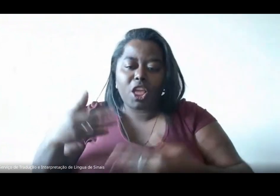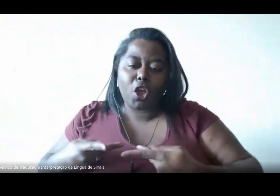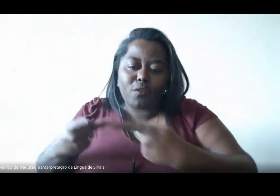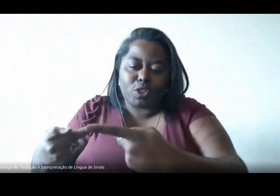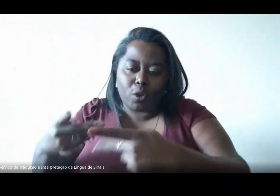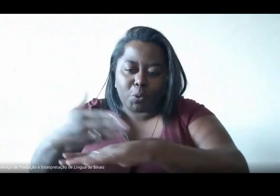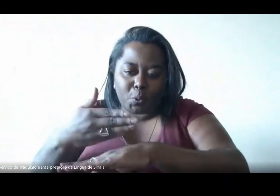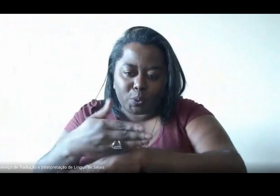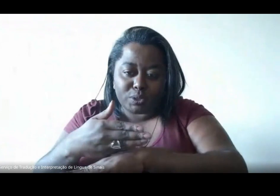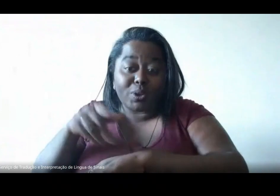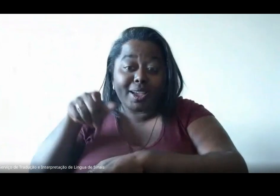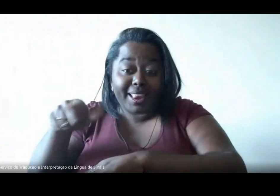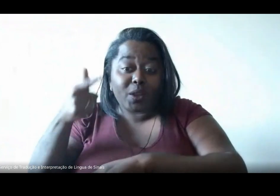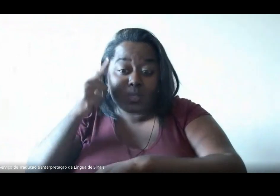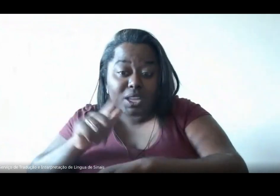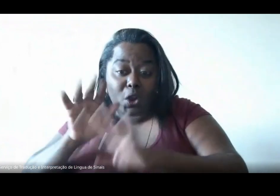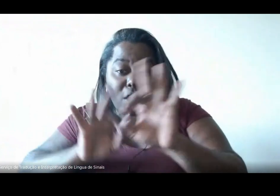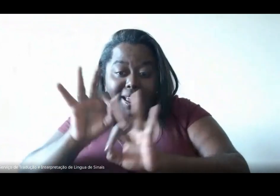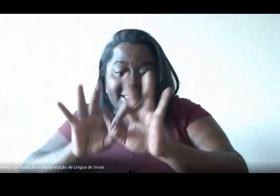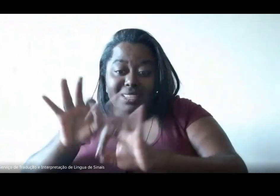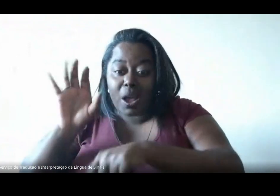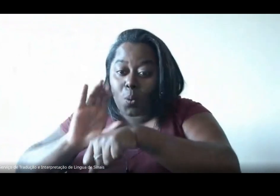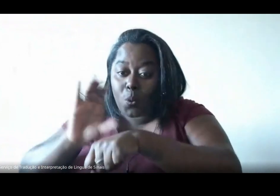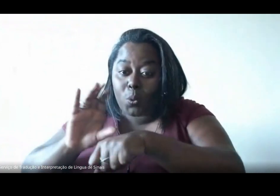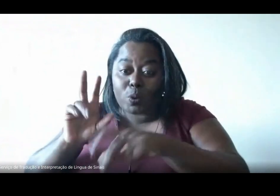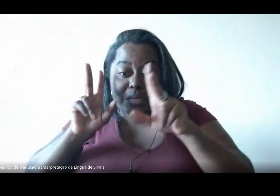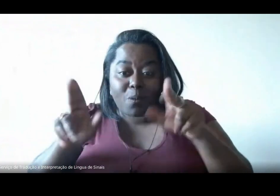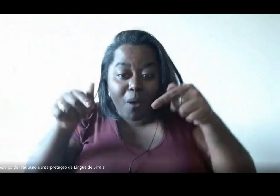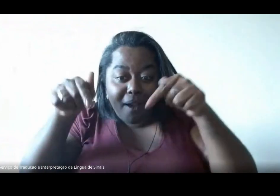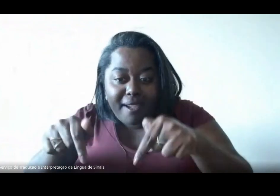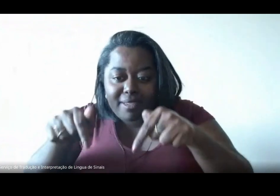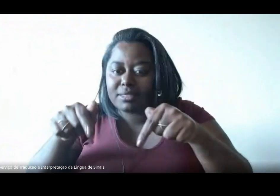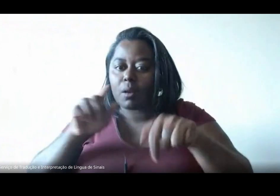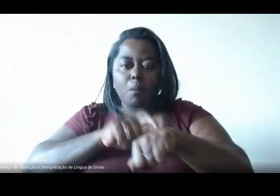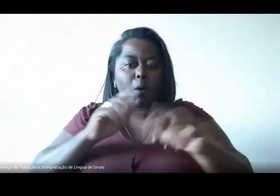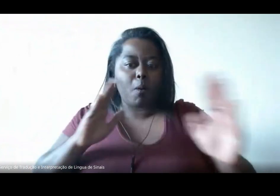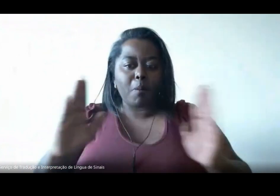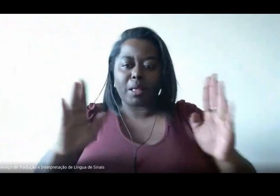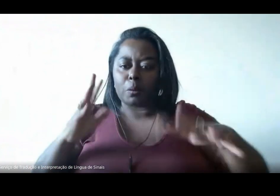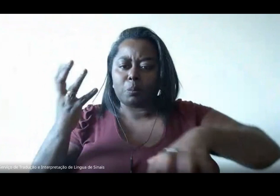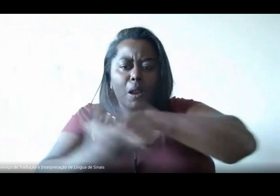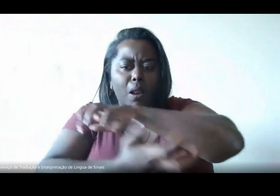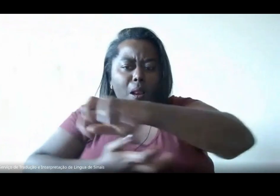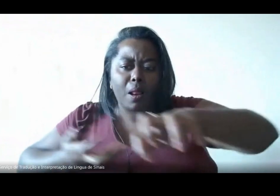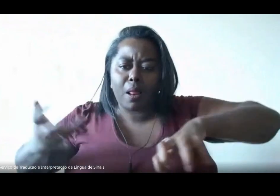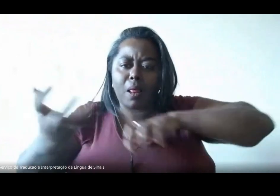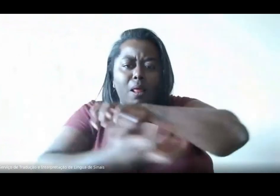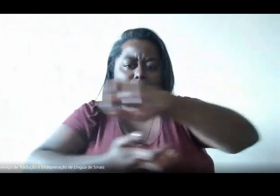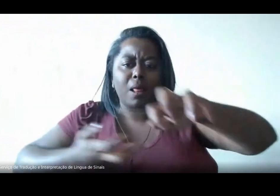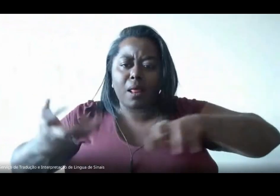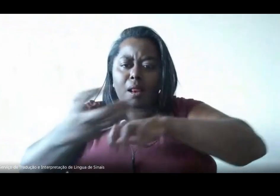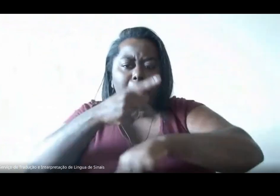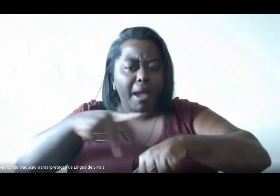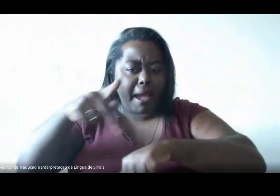curso, né? Que ele organizou em meio à confusão geral do nosso país, todos vocês sabem, né? Em um